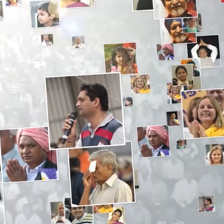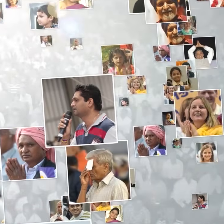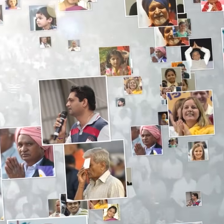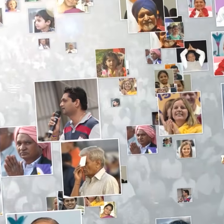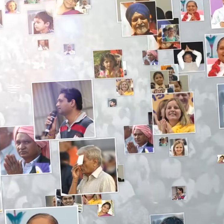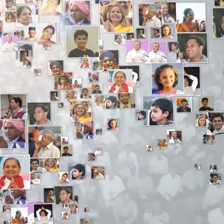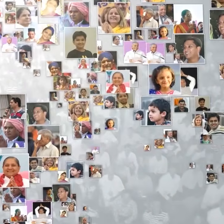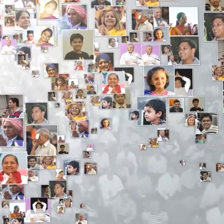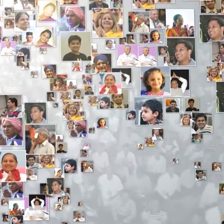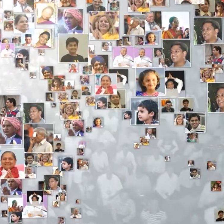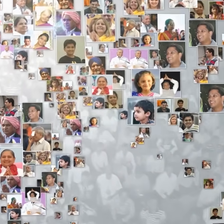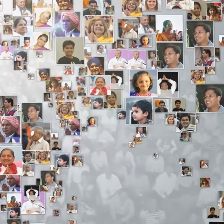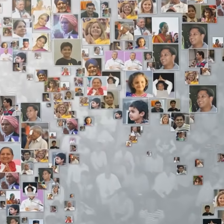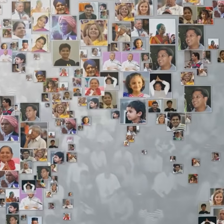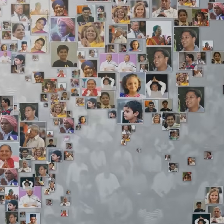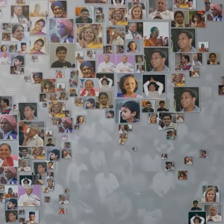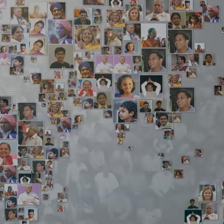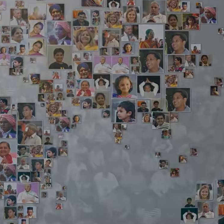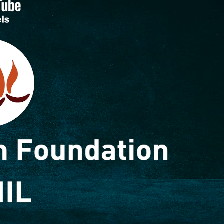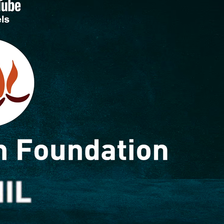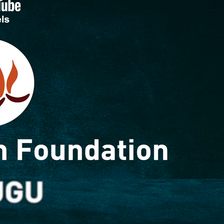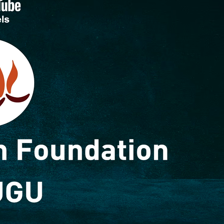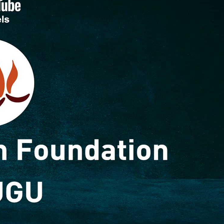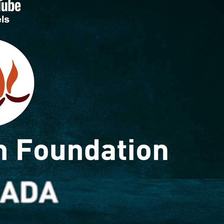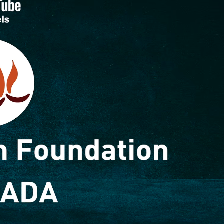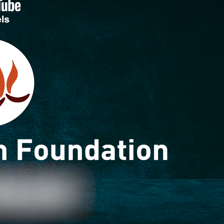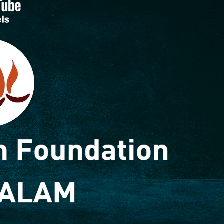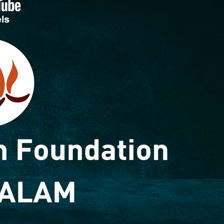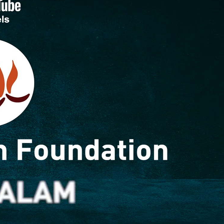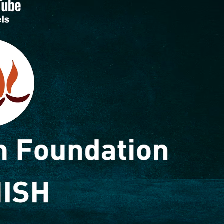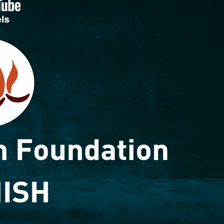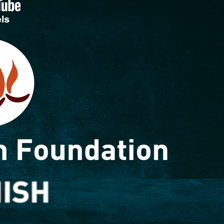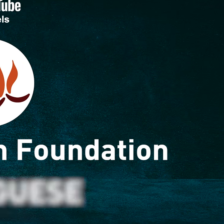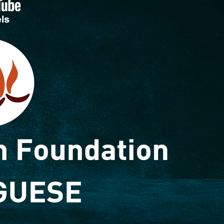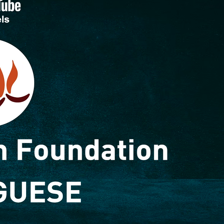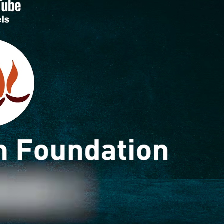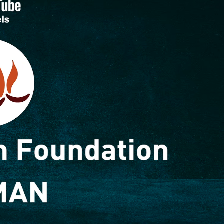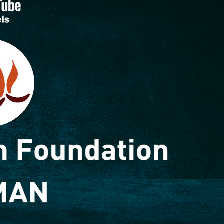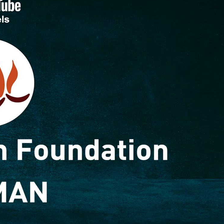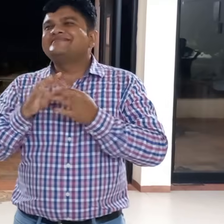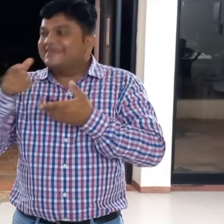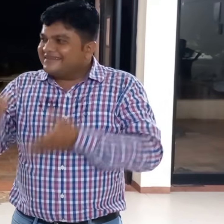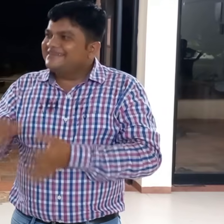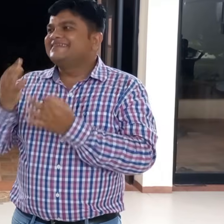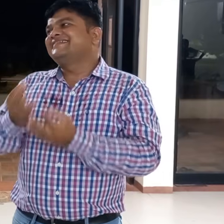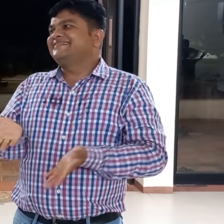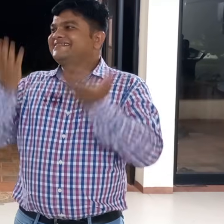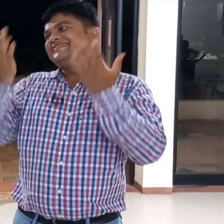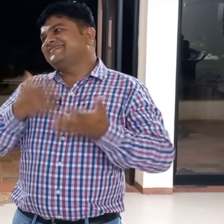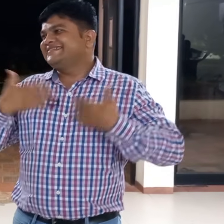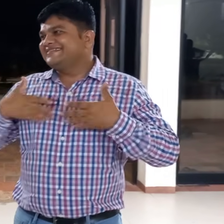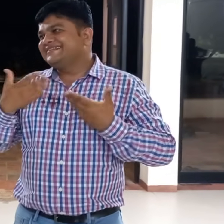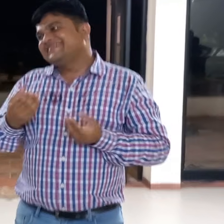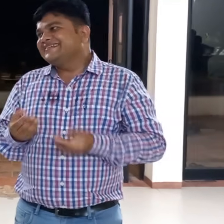દાદાનું વિજ્ઞાન આજે આખી દુનિયામાં પહોંચી રહ્યું છે, અનેક ભાષાઓમાં અનુવાદ થવાથી. પણ